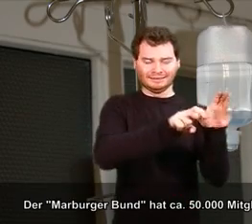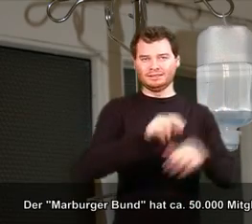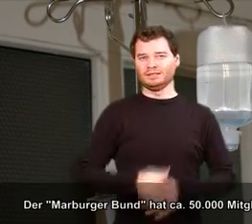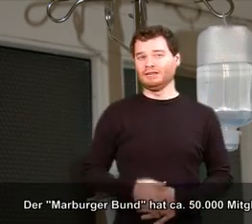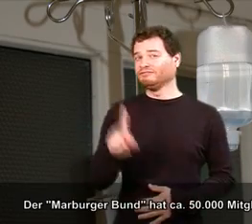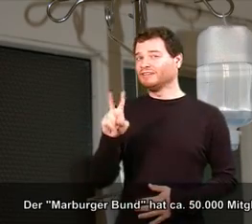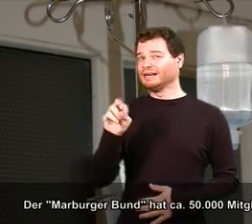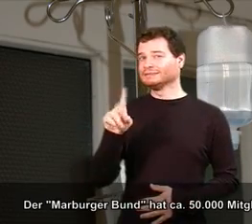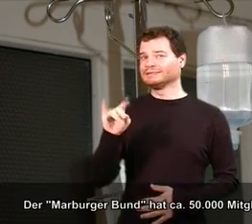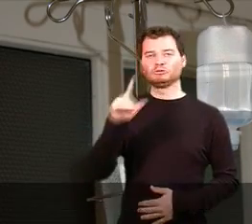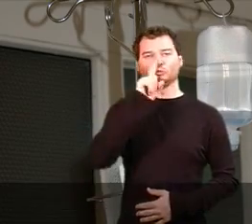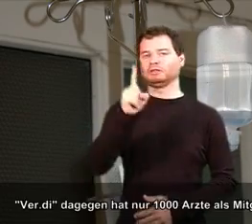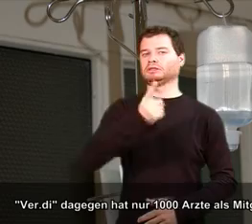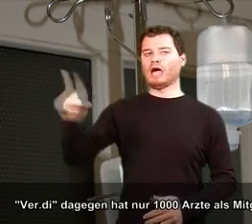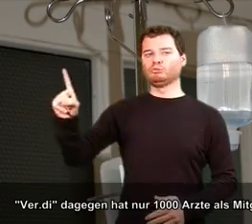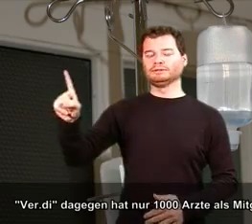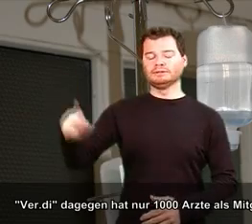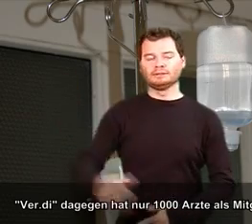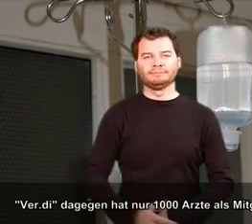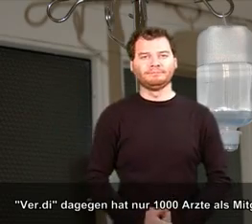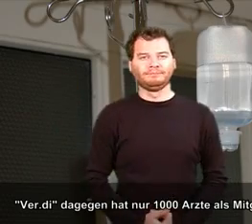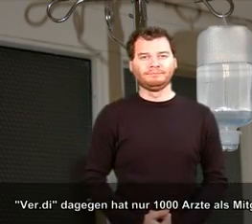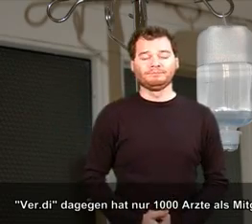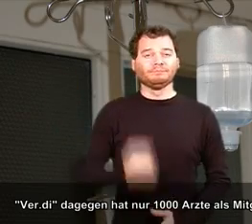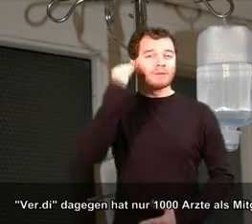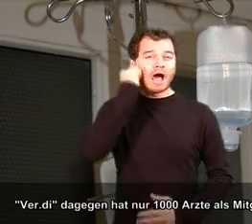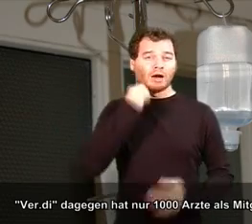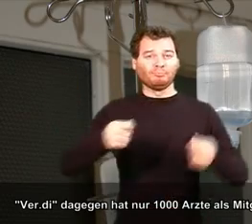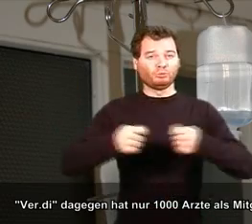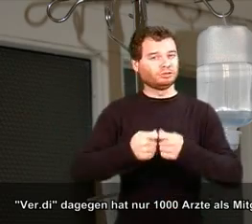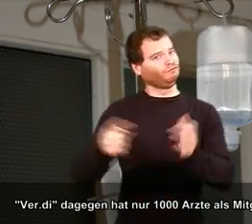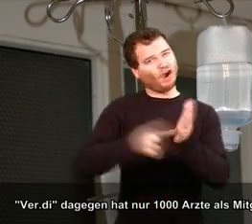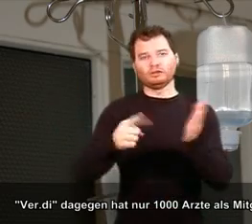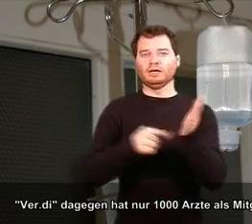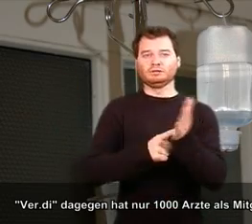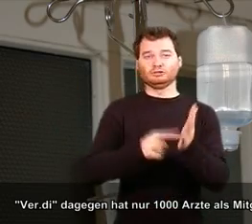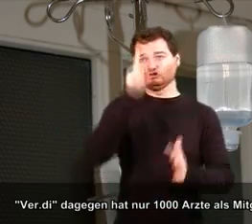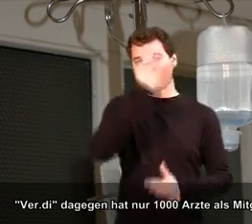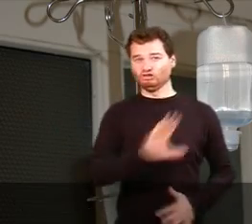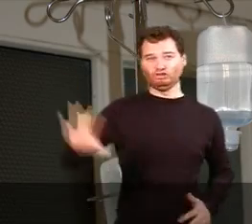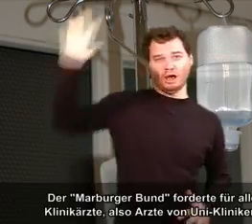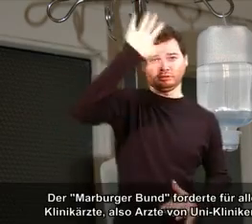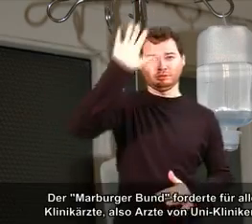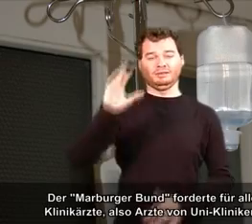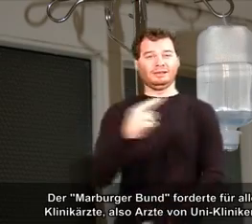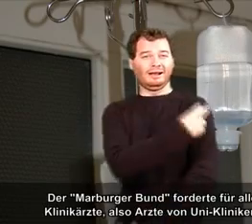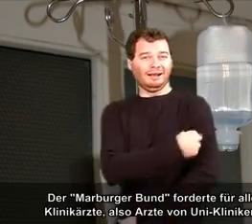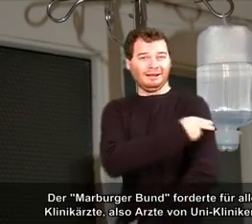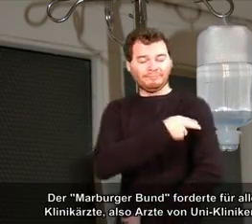Mitglieder. Verdi dagegen hat nur 1.000 Ärzte als Mitglieder. Der Marburger Bund